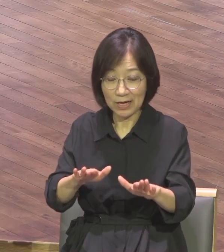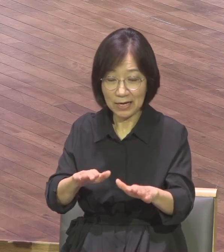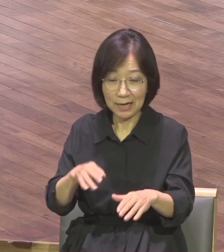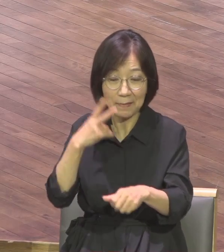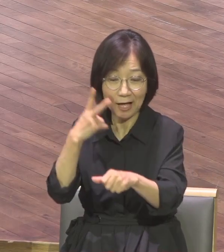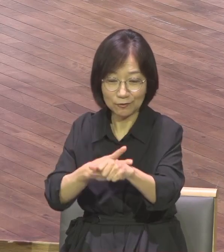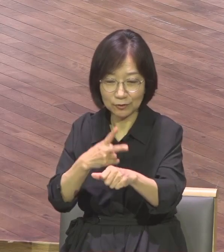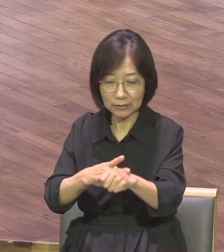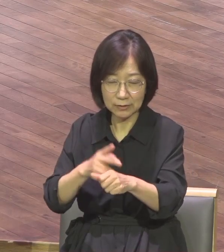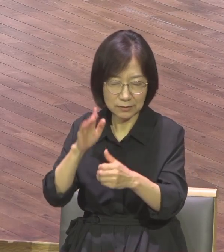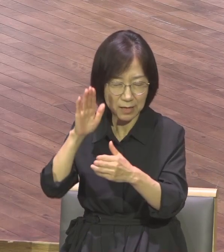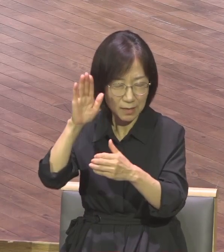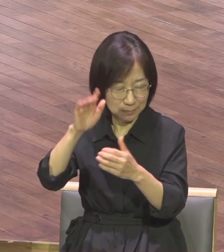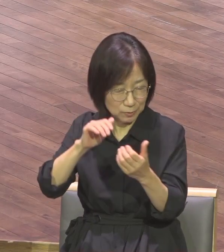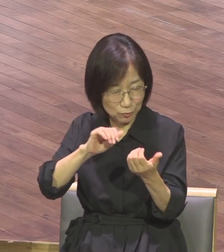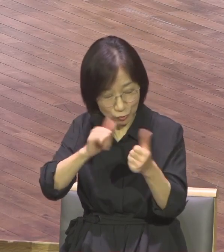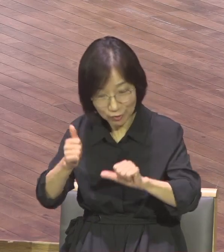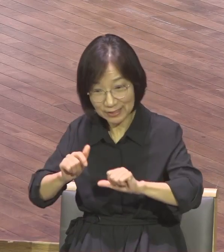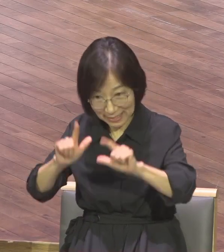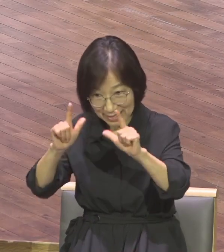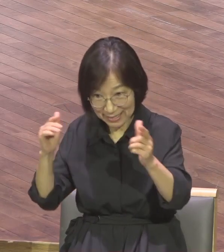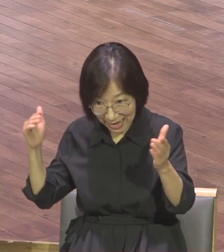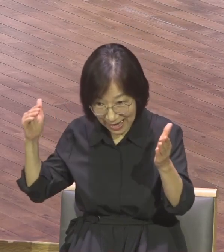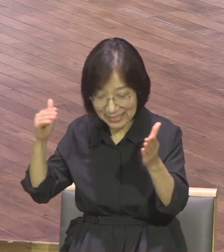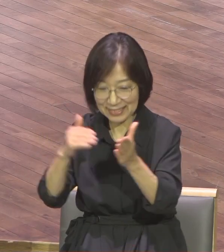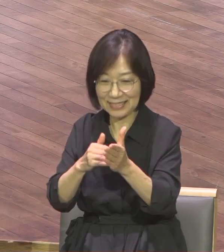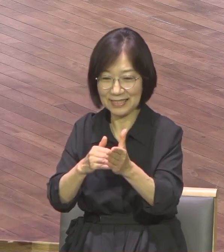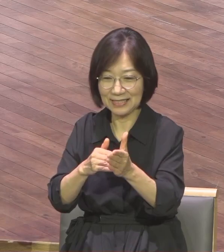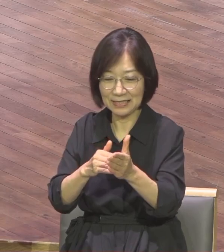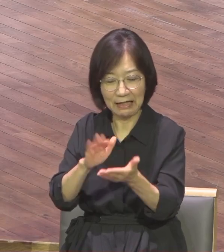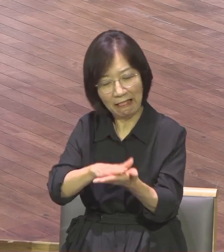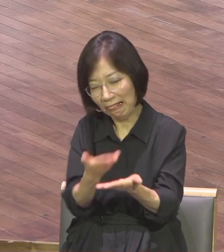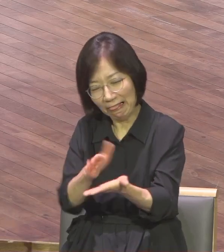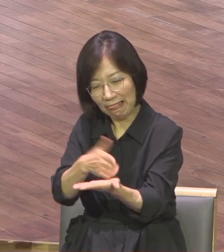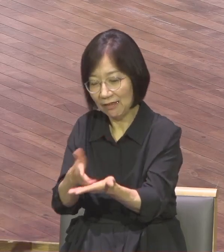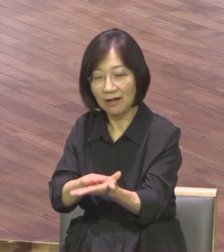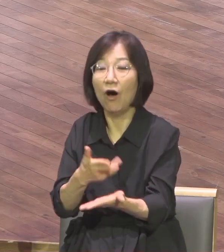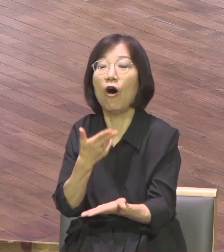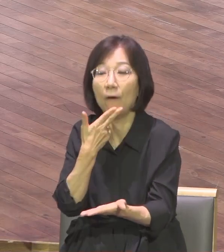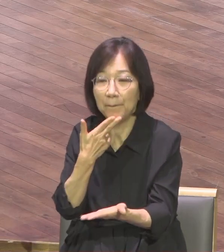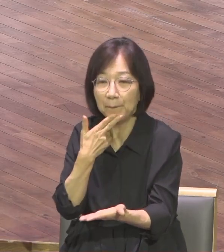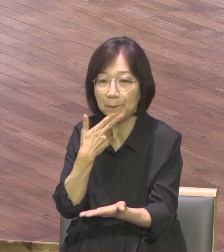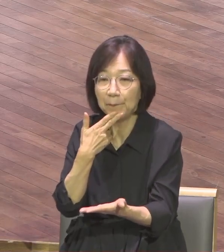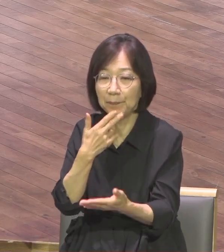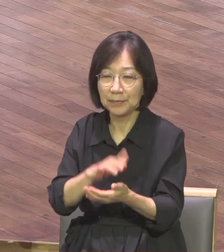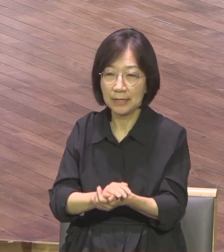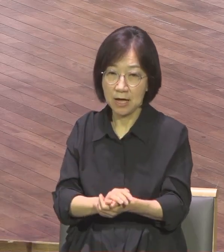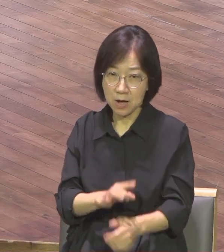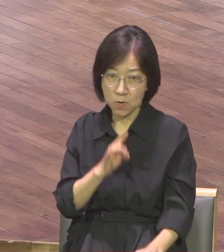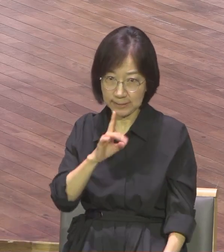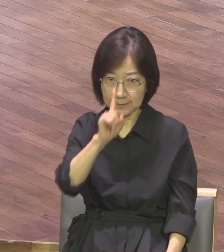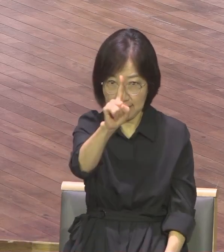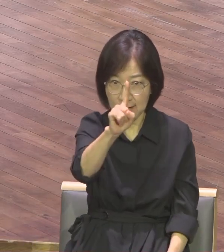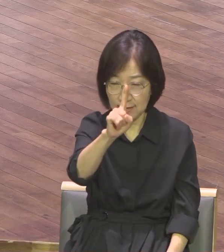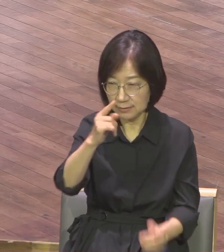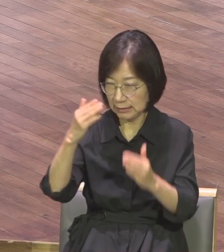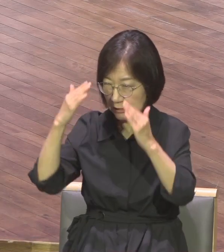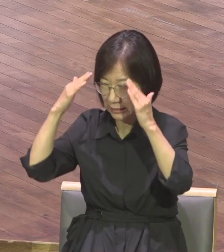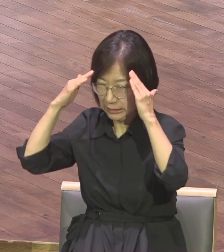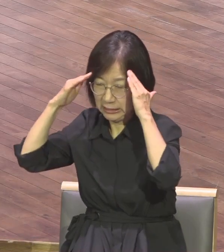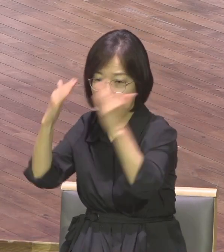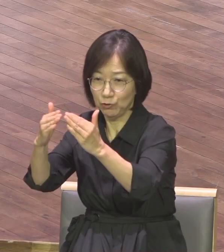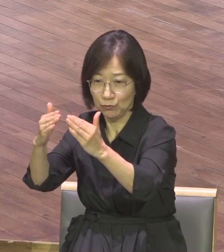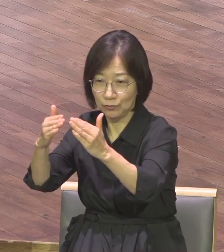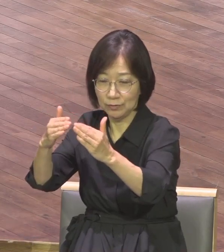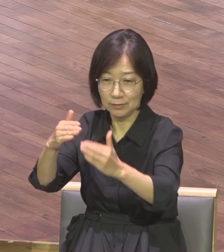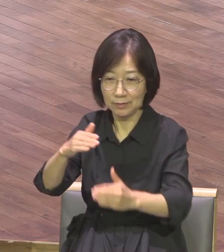순교하는 순간까지 일심저심 지속, 한마디로 오직과 집중의 삶을 살았어요.